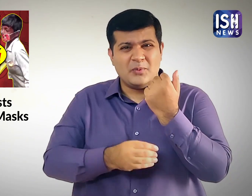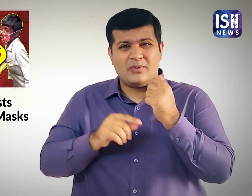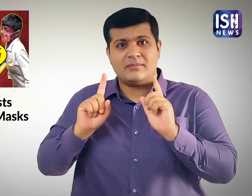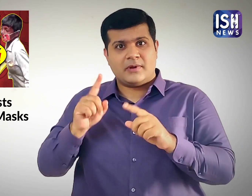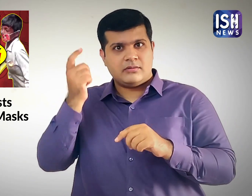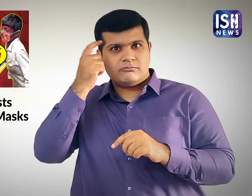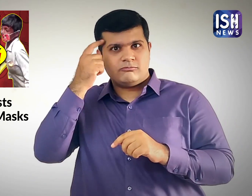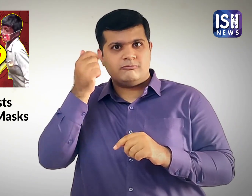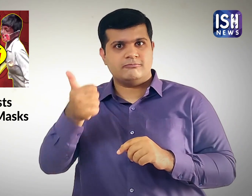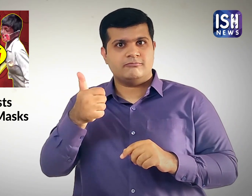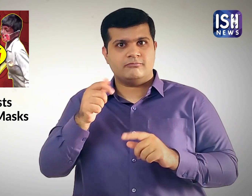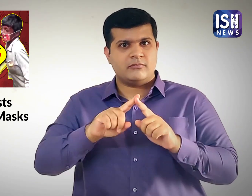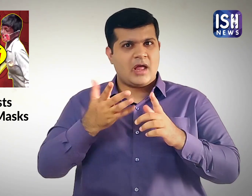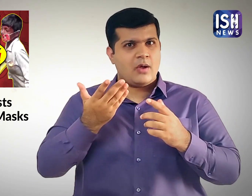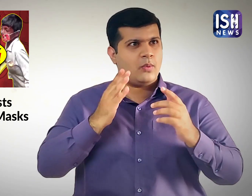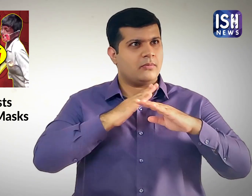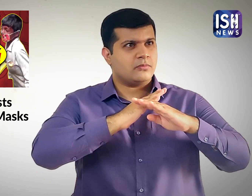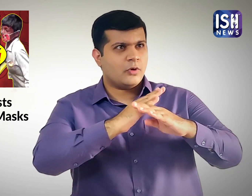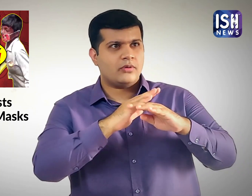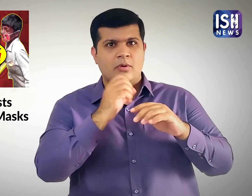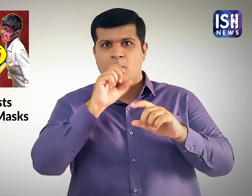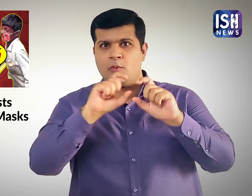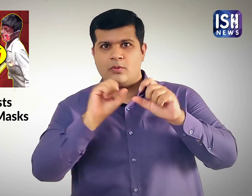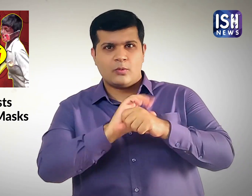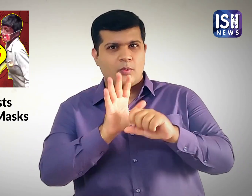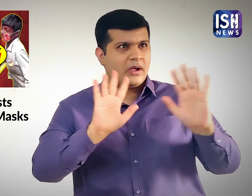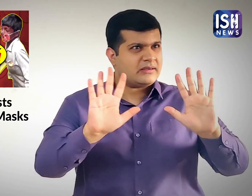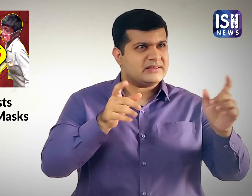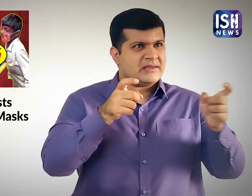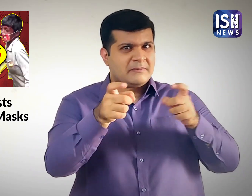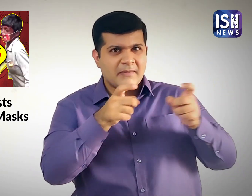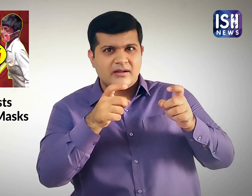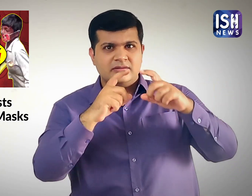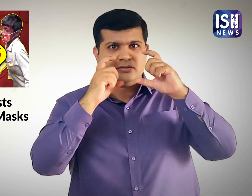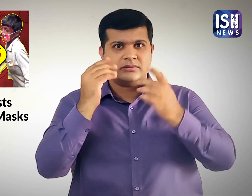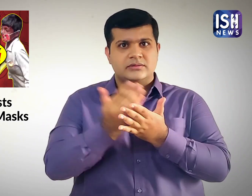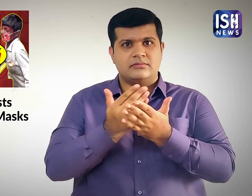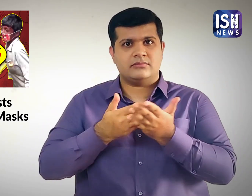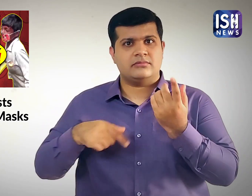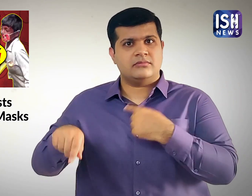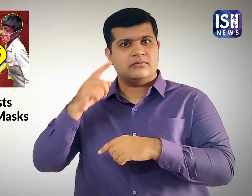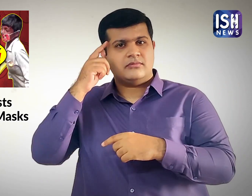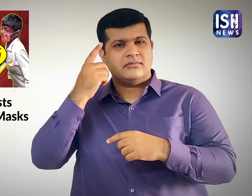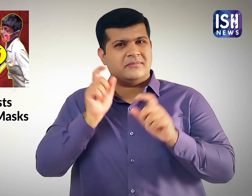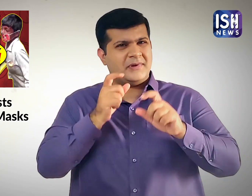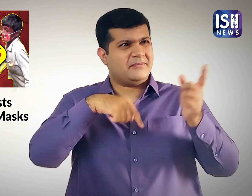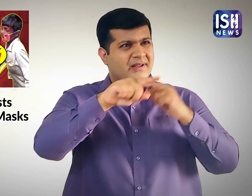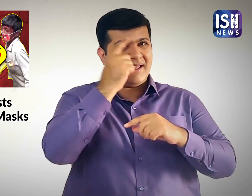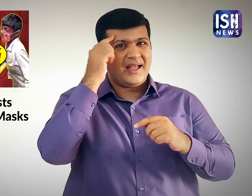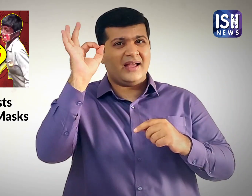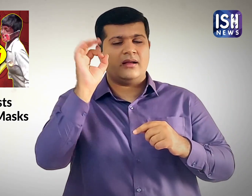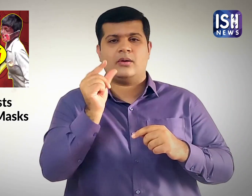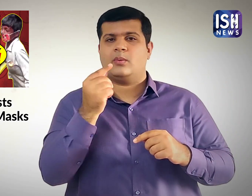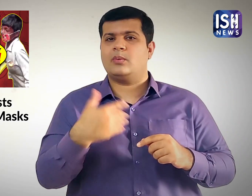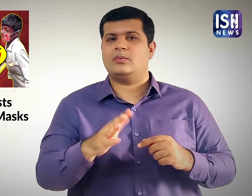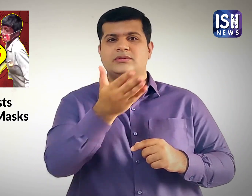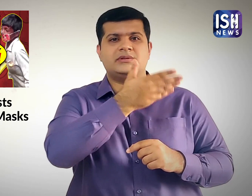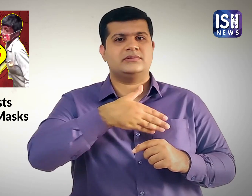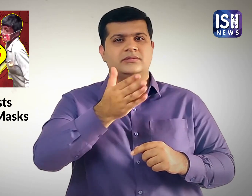जो बच्चा गरीब है वह लोगों को मास्क पहनने के लिए प्रोचाहित करके करोना मामलों को नियंतरित करने के बारे में अधिक चिंतित है लोगों ने